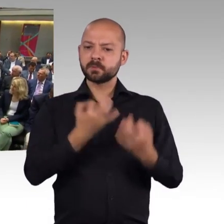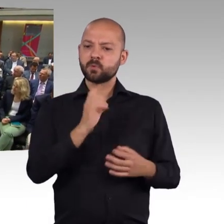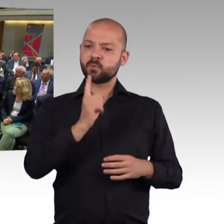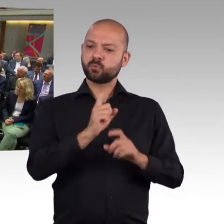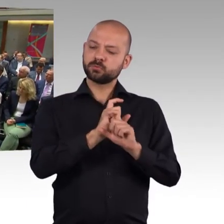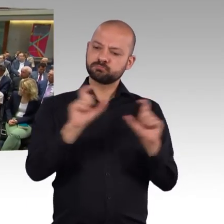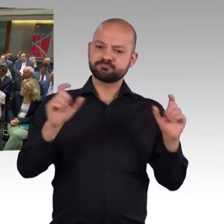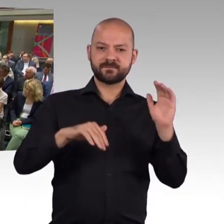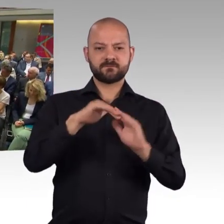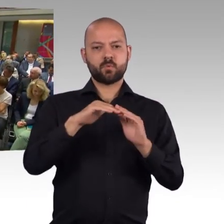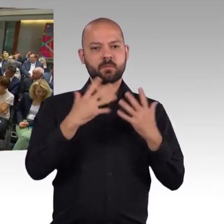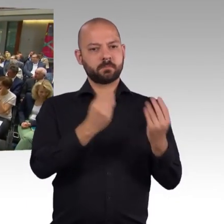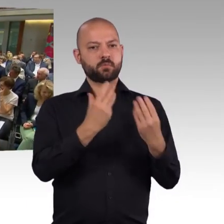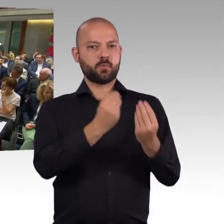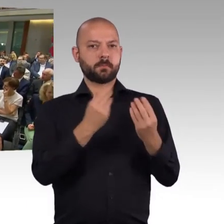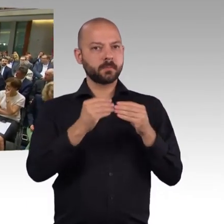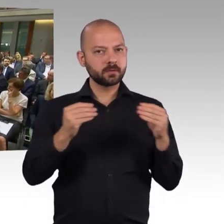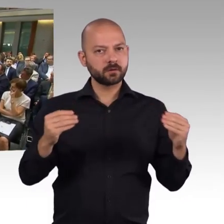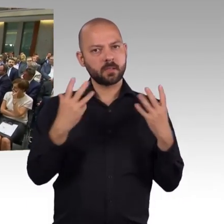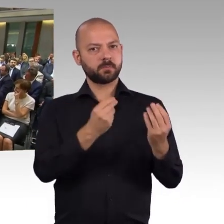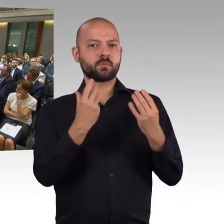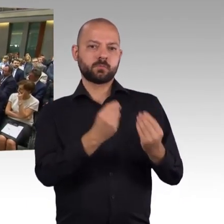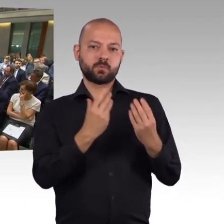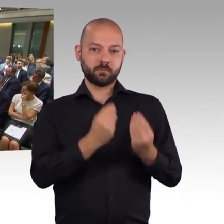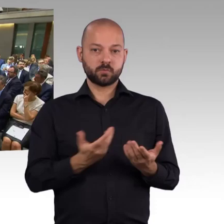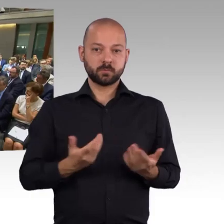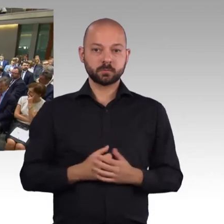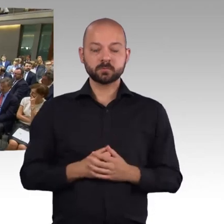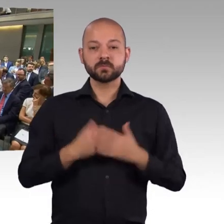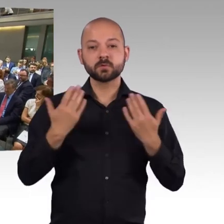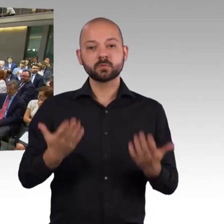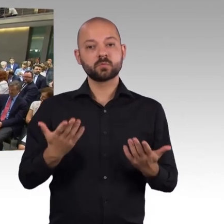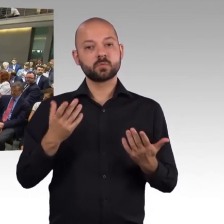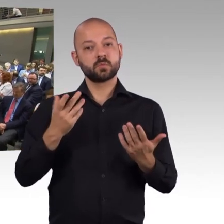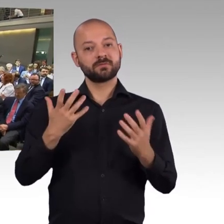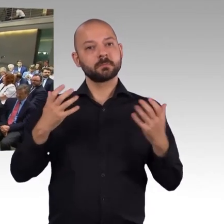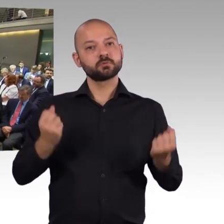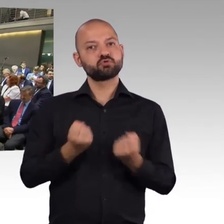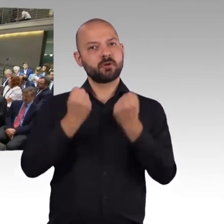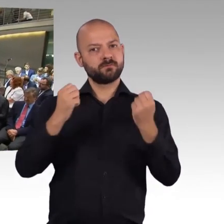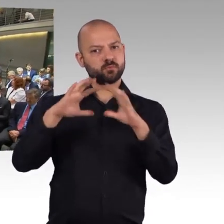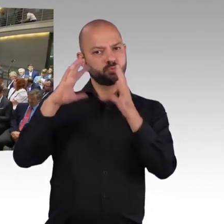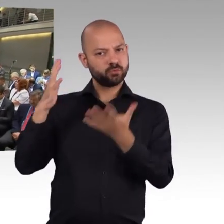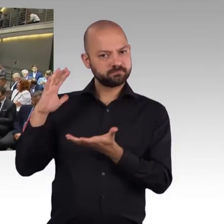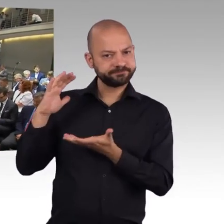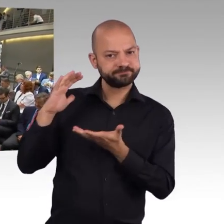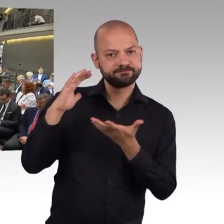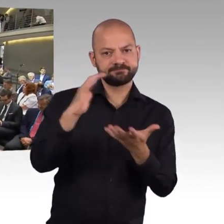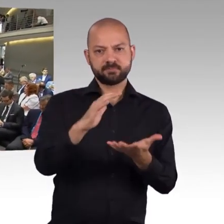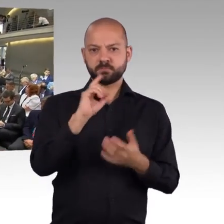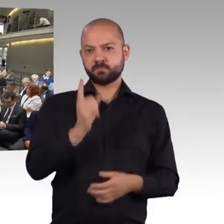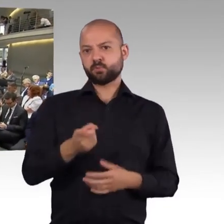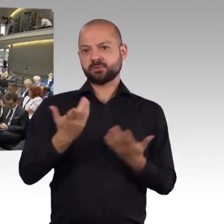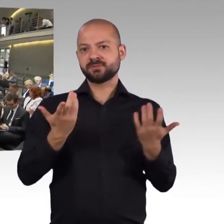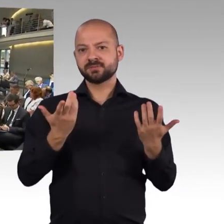mit Werbekampagnen, mit YouTube-Filmchen, Girls Days und hat nicht dazu geführt,